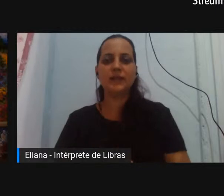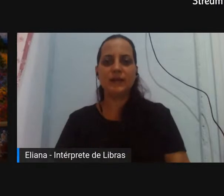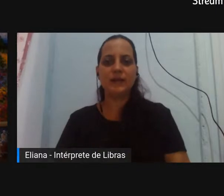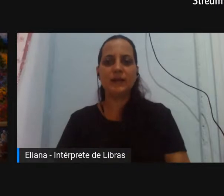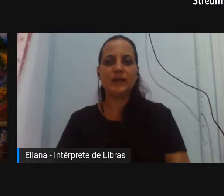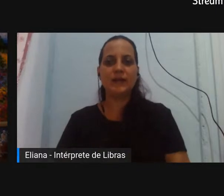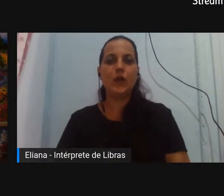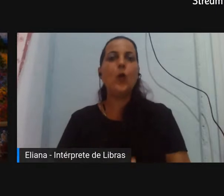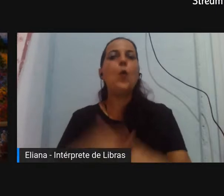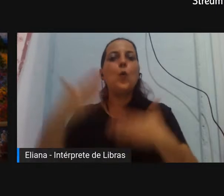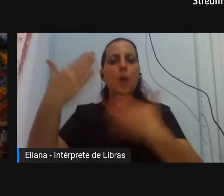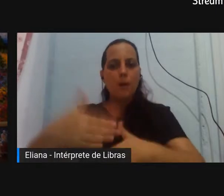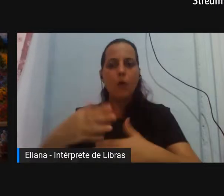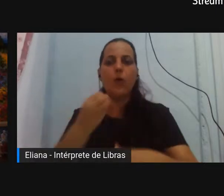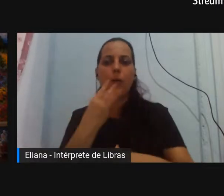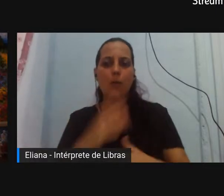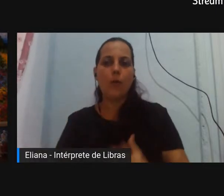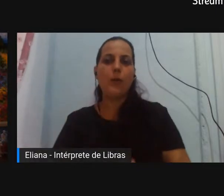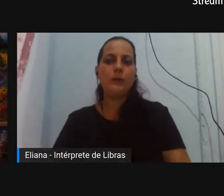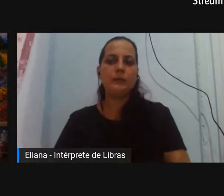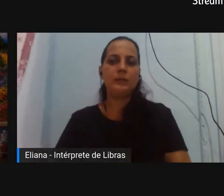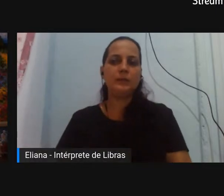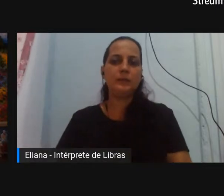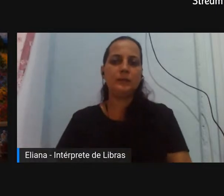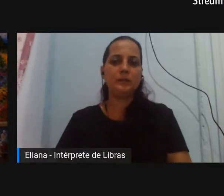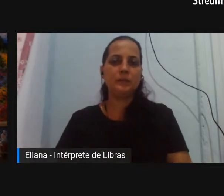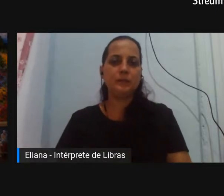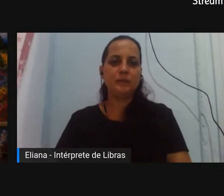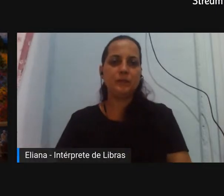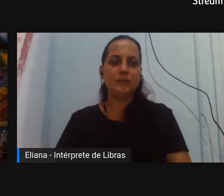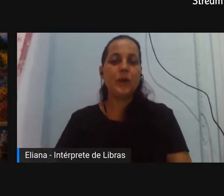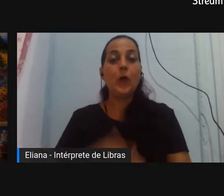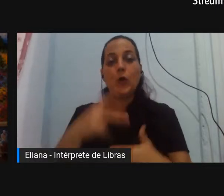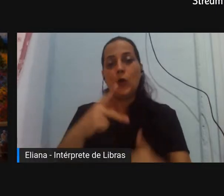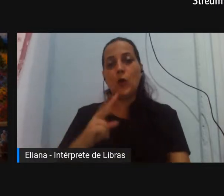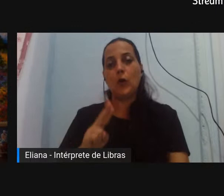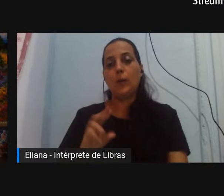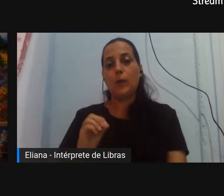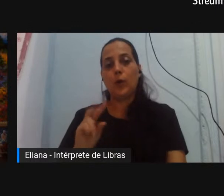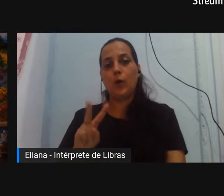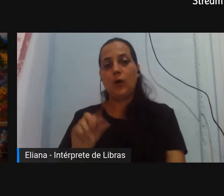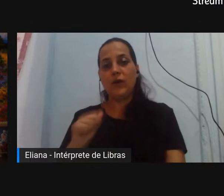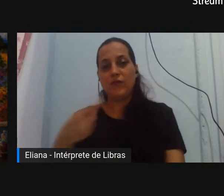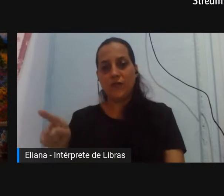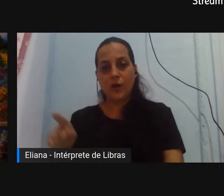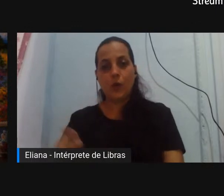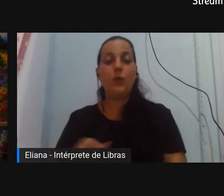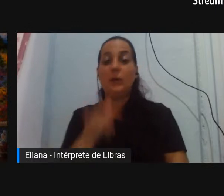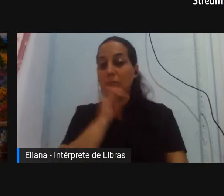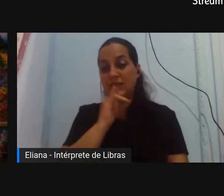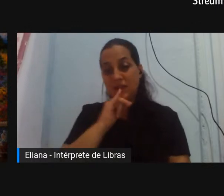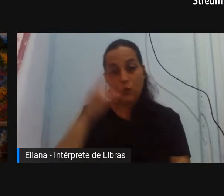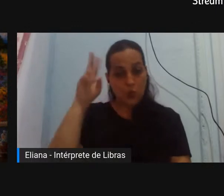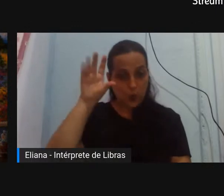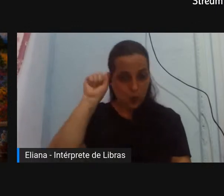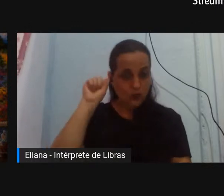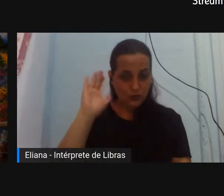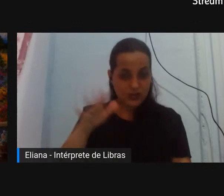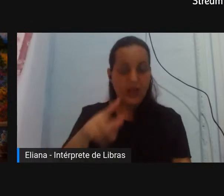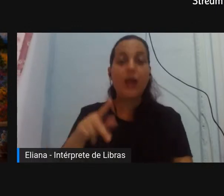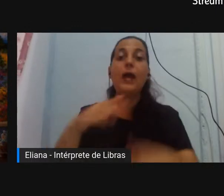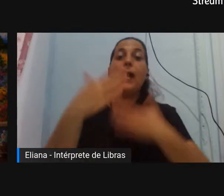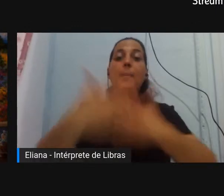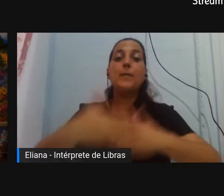provão, que muitos de vocês certamente já ouviram falar. A Prova Brasil